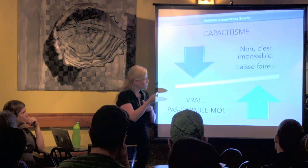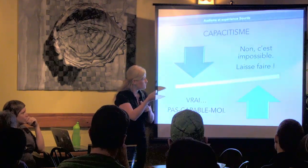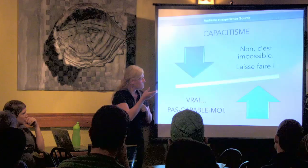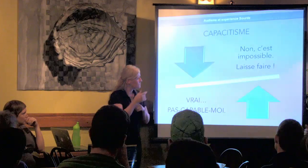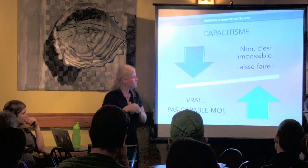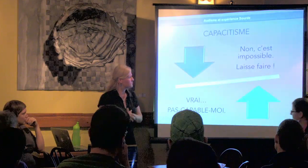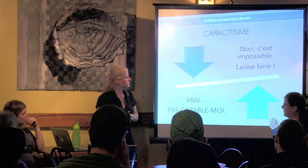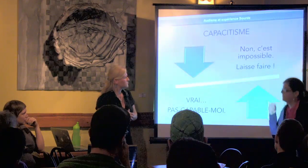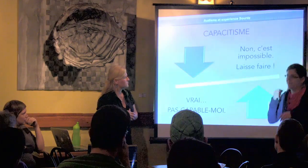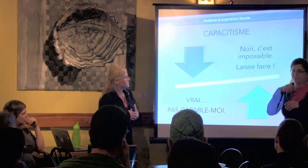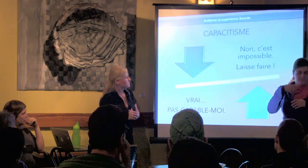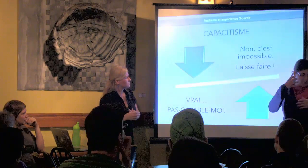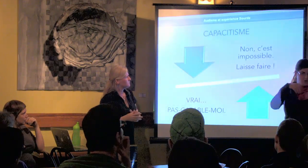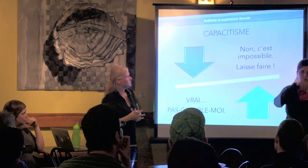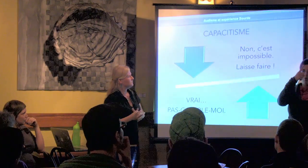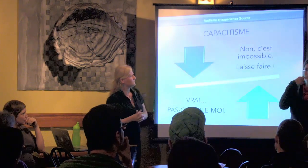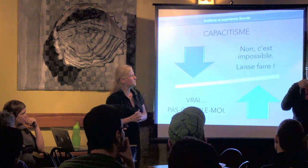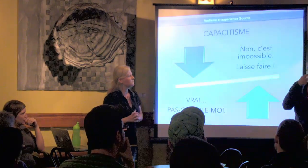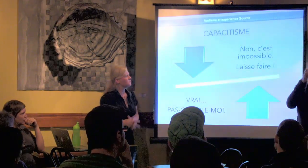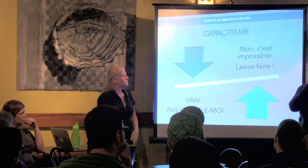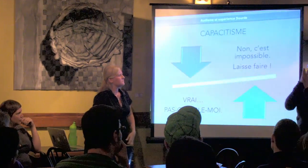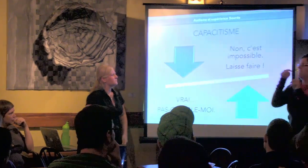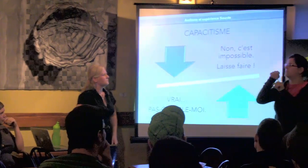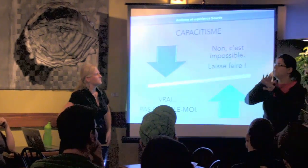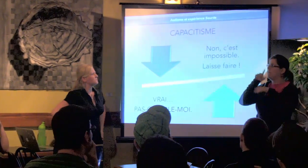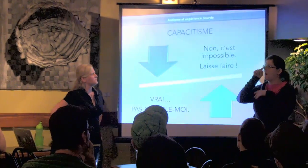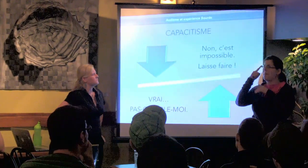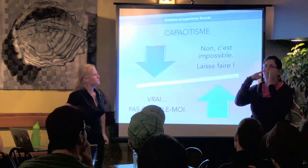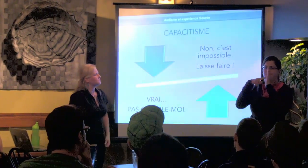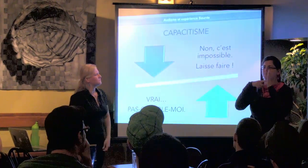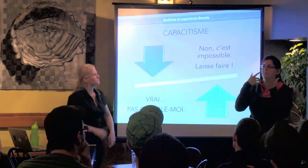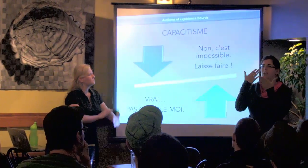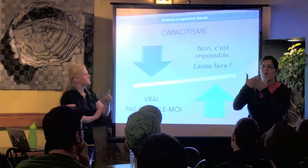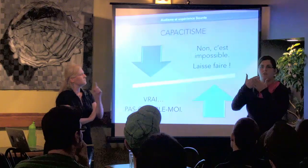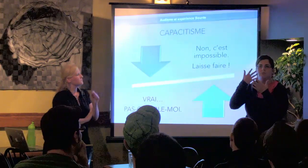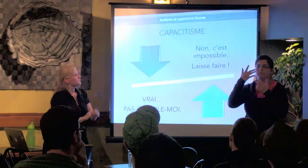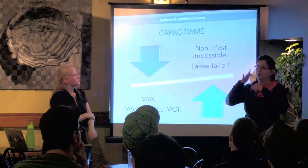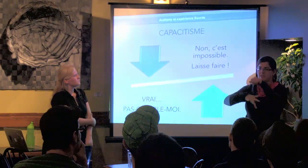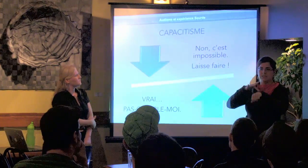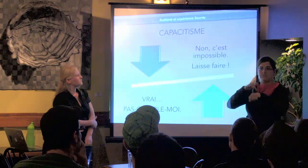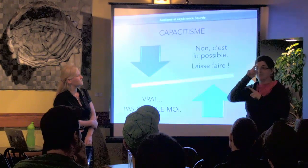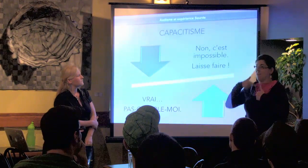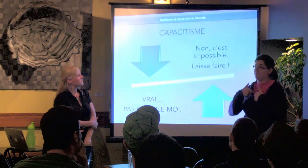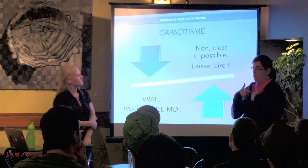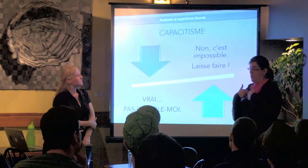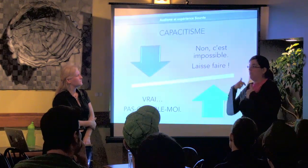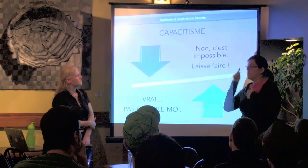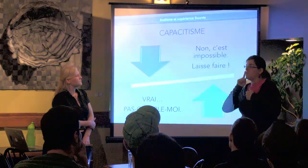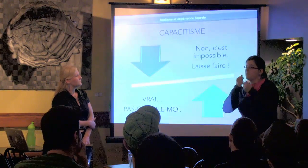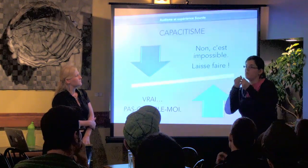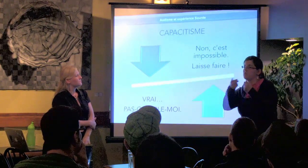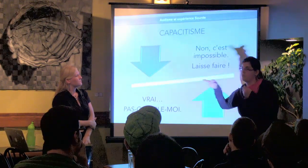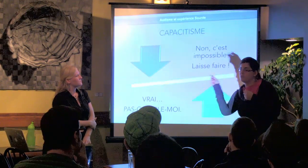personne-là finit par l'intégrer dans toutes ses attitudes. Un exemple intéressant de capacitisme, justement,